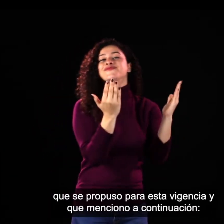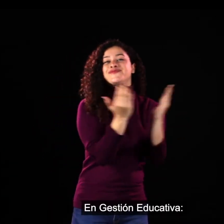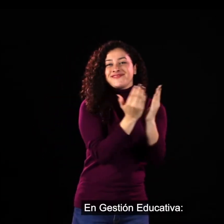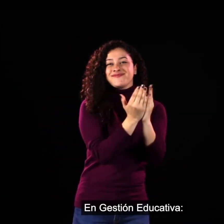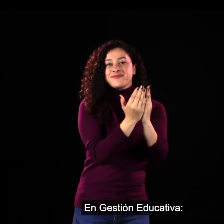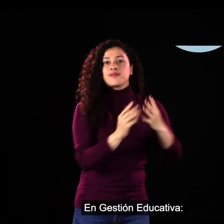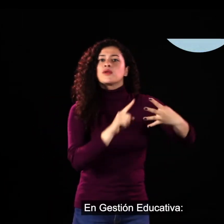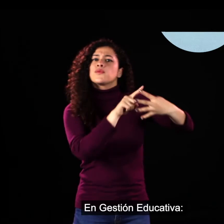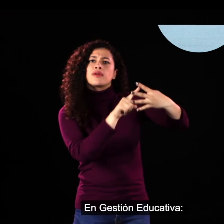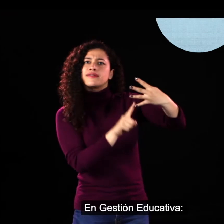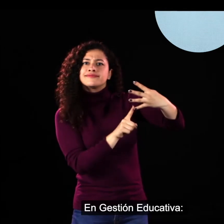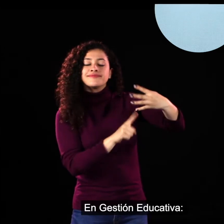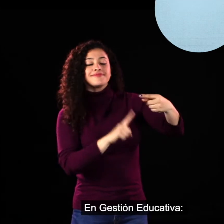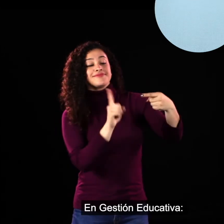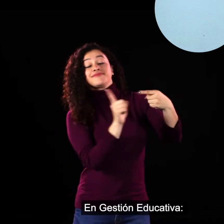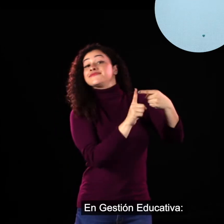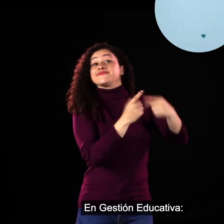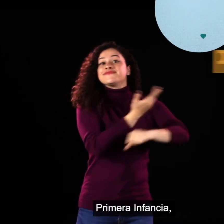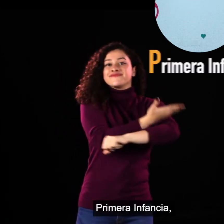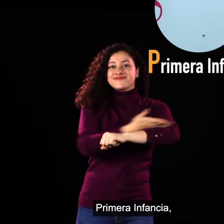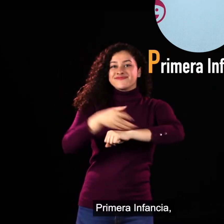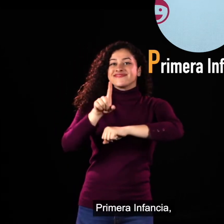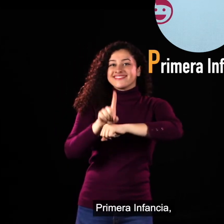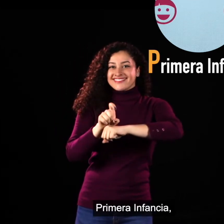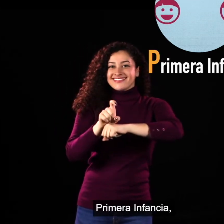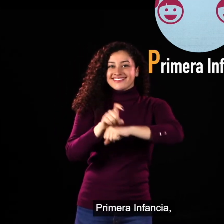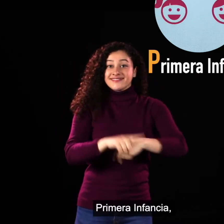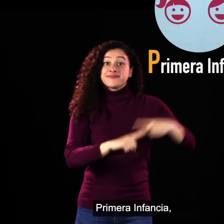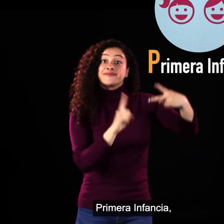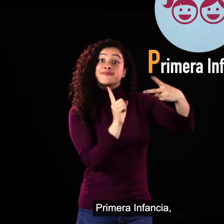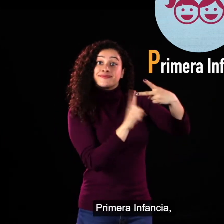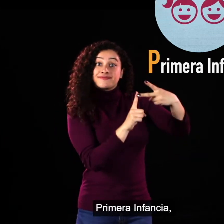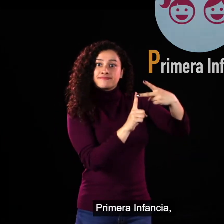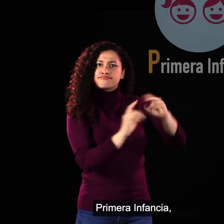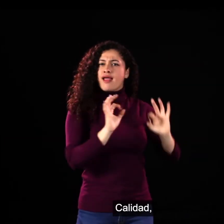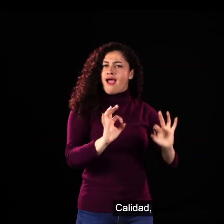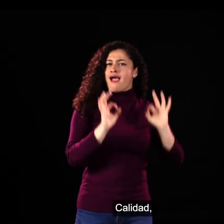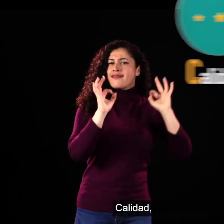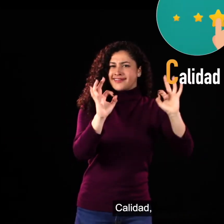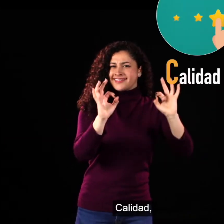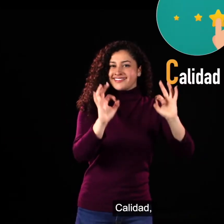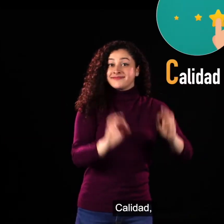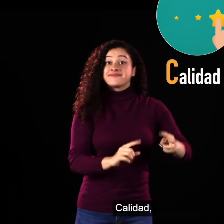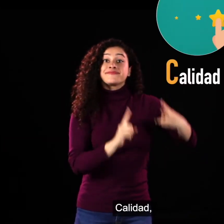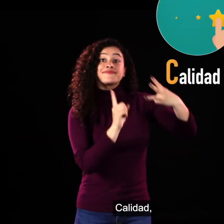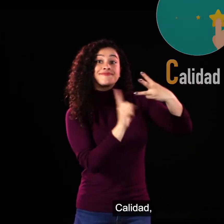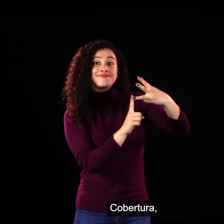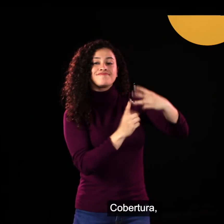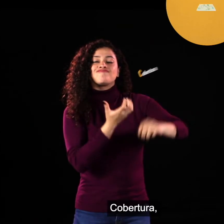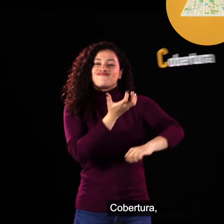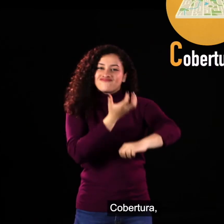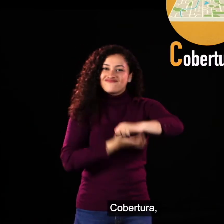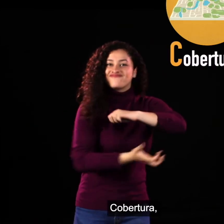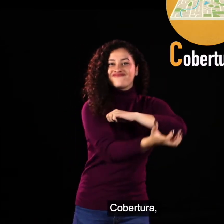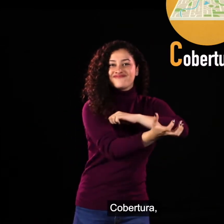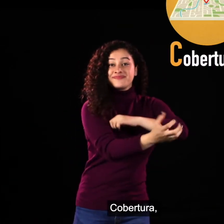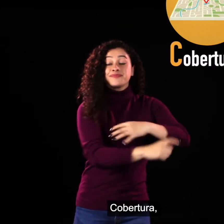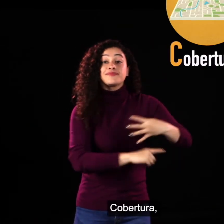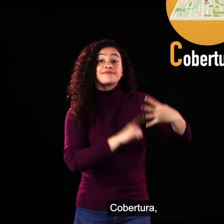continuación. En gestión educativa, primera infancia, calidad,